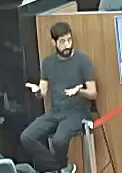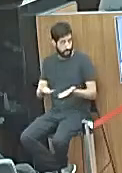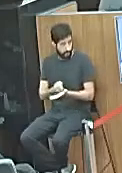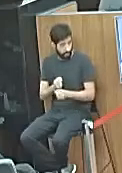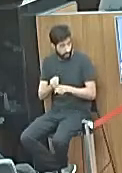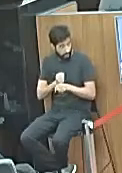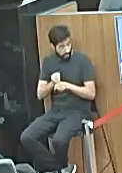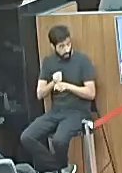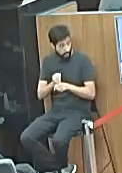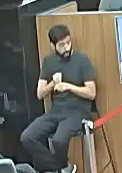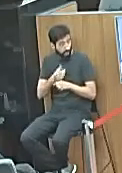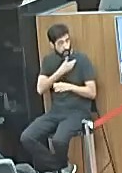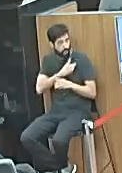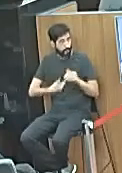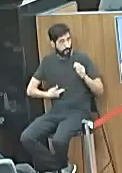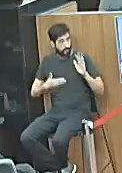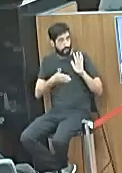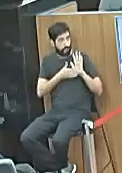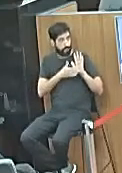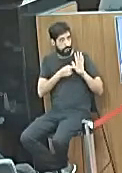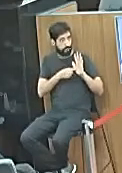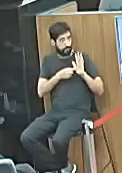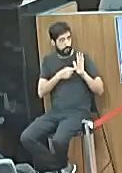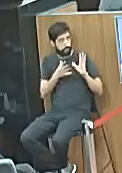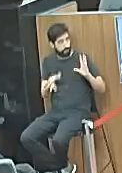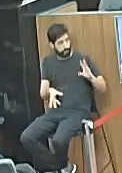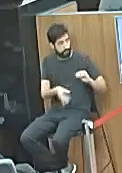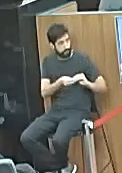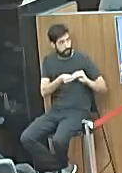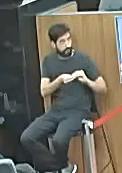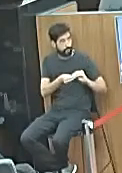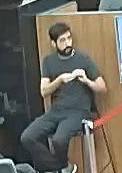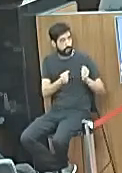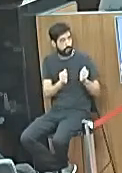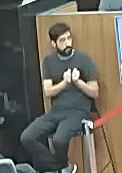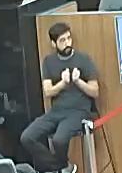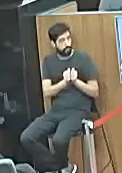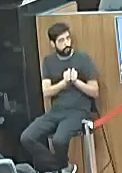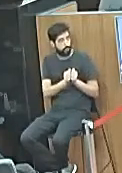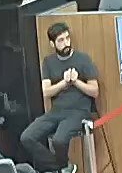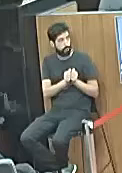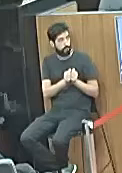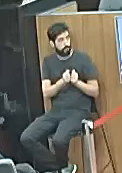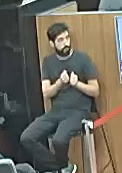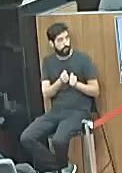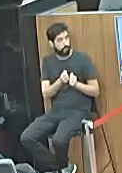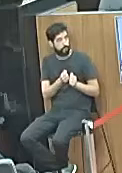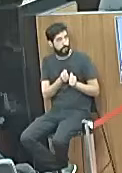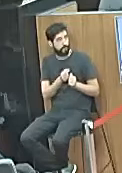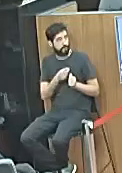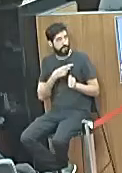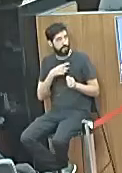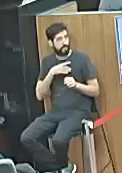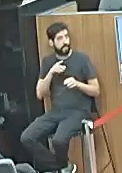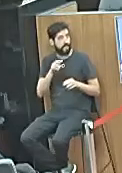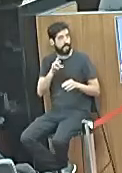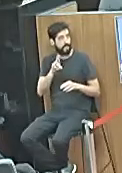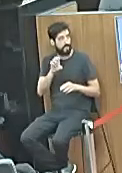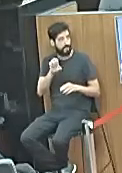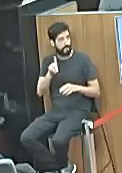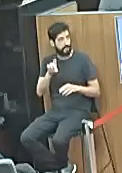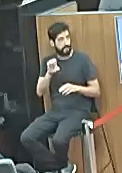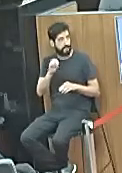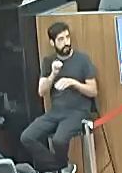propôs incluir junto com o piso mineiro de assistência social restaurar a ação red cuidar